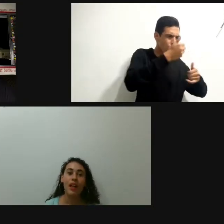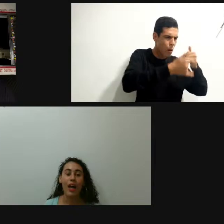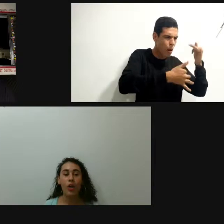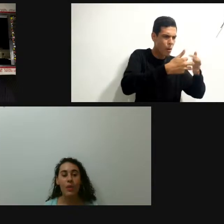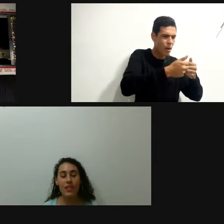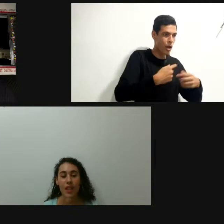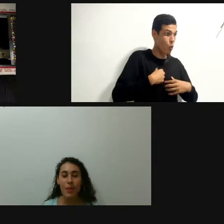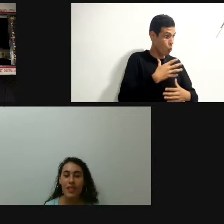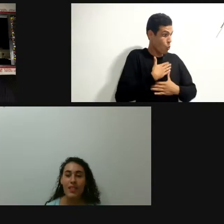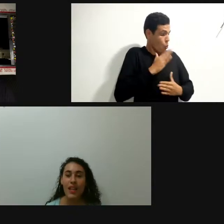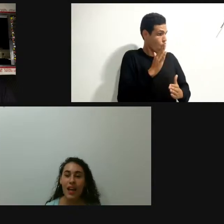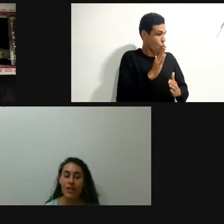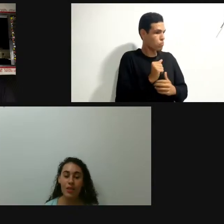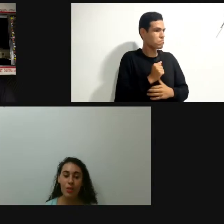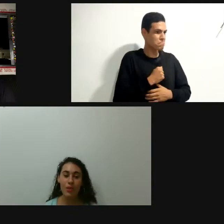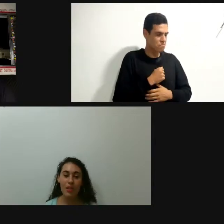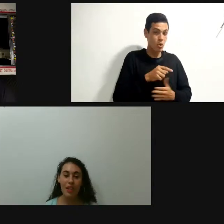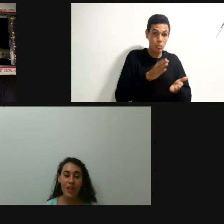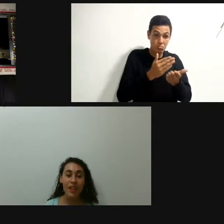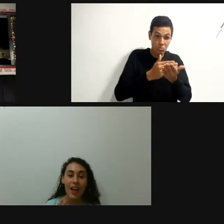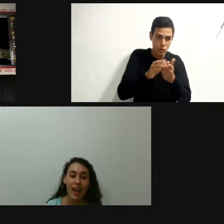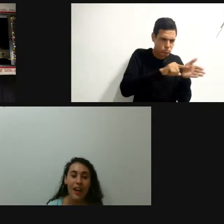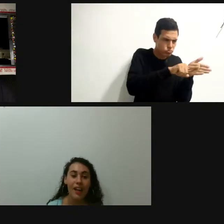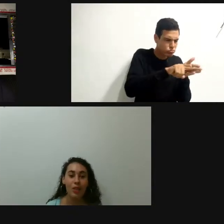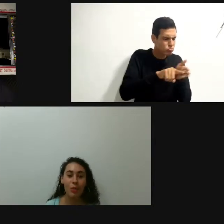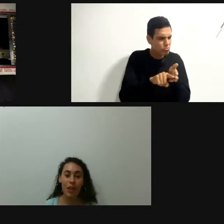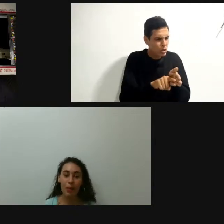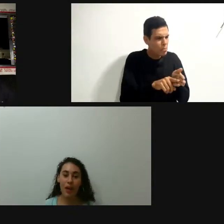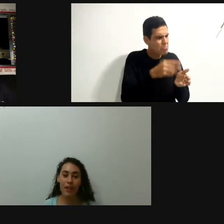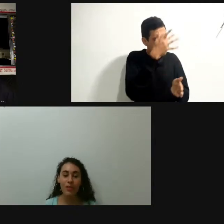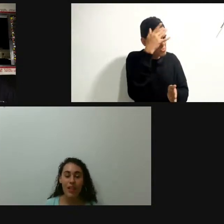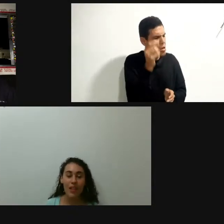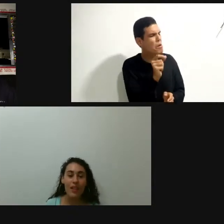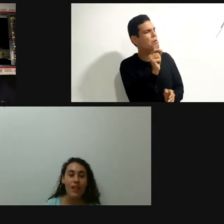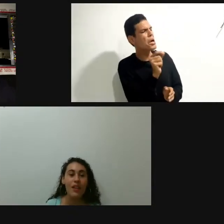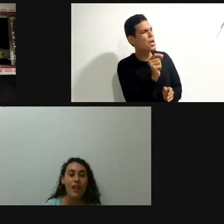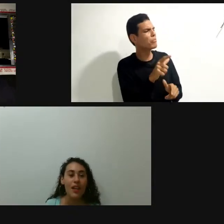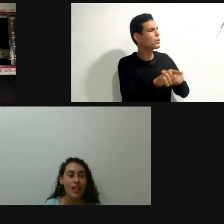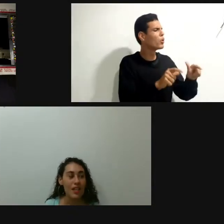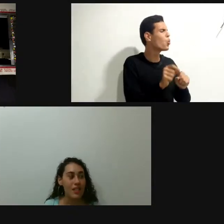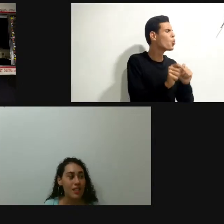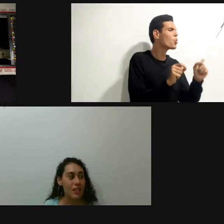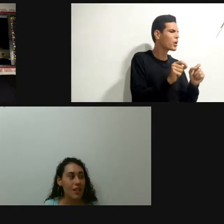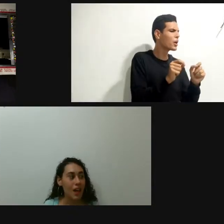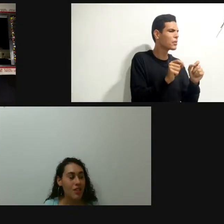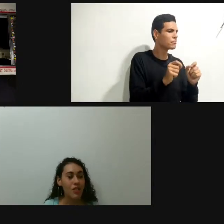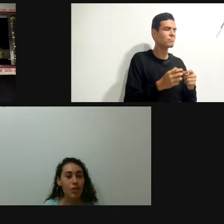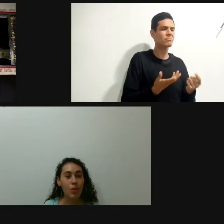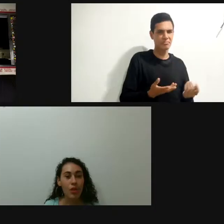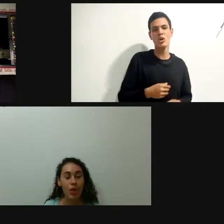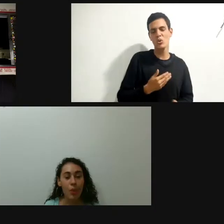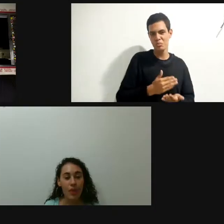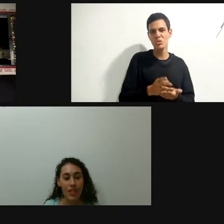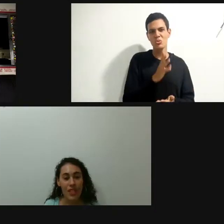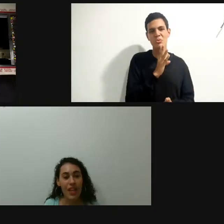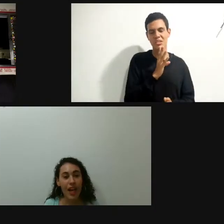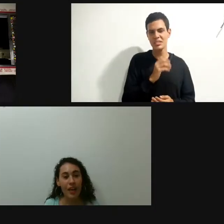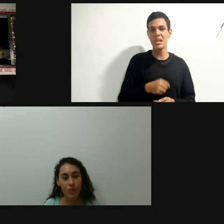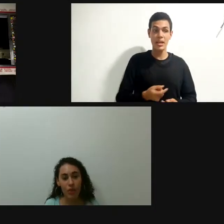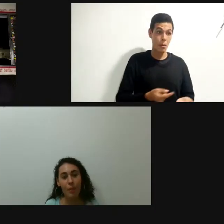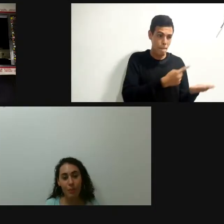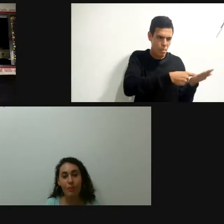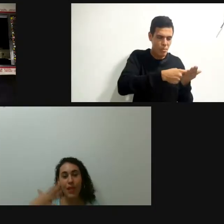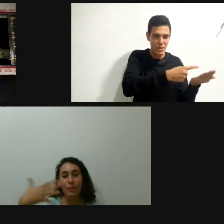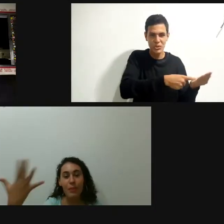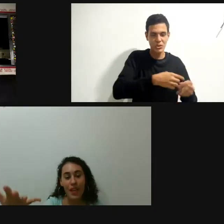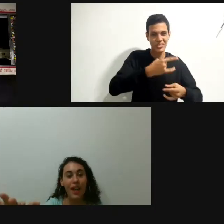surpresa. Aí comecei a pesquisar sobre quem ele era, sobre o trabalho dele, E assim a gente combinou para fazer a live.